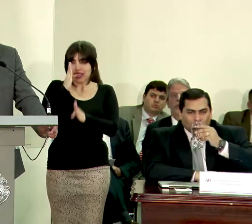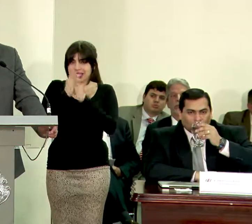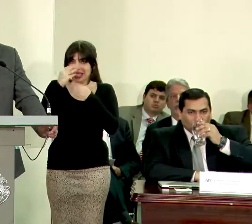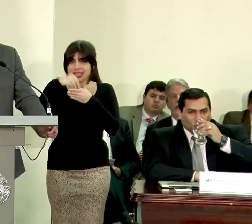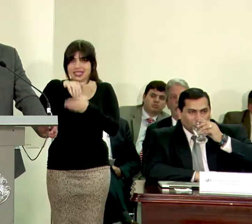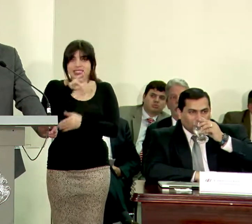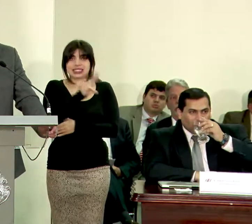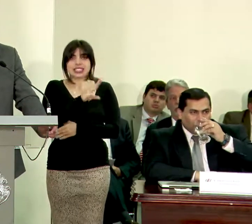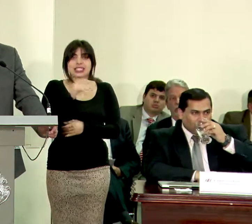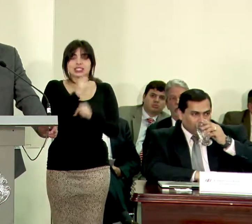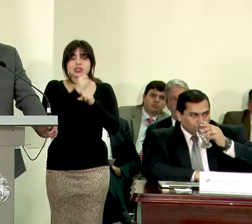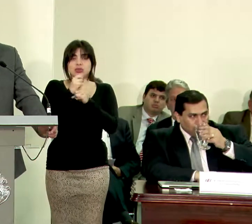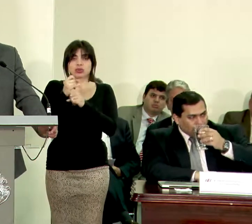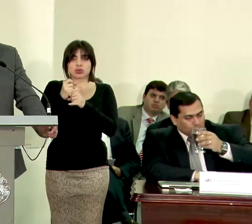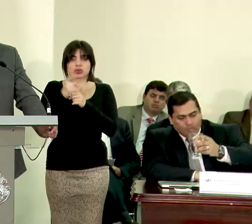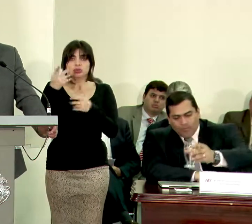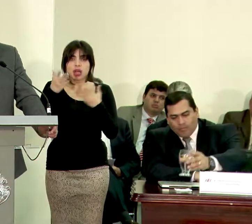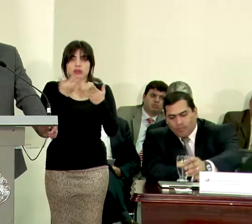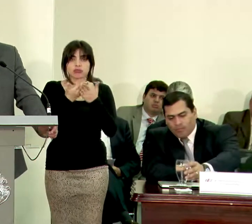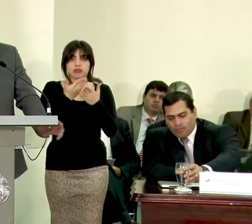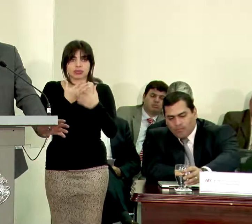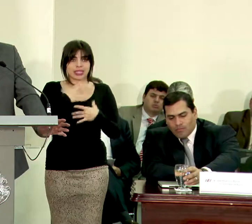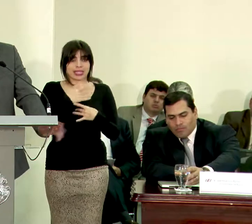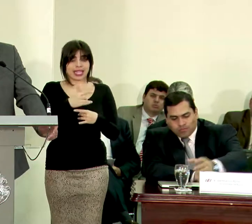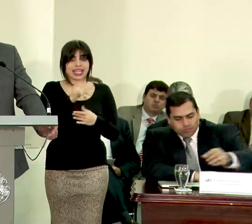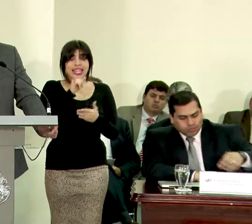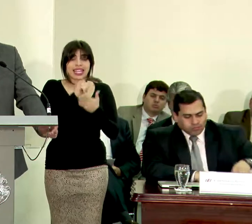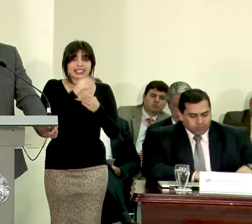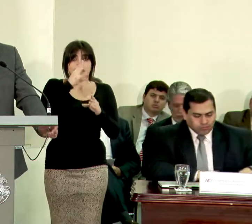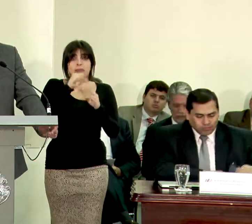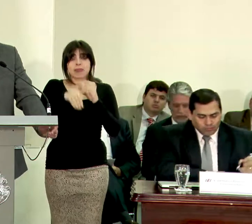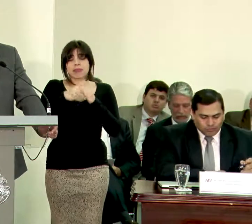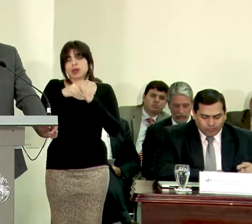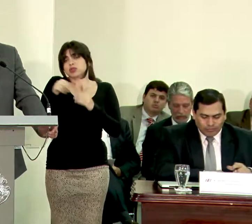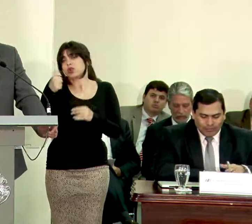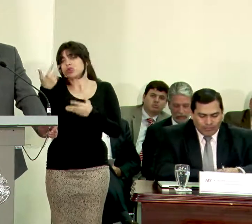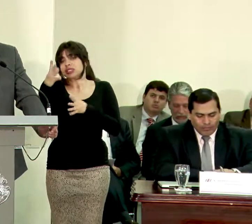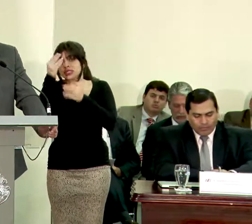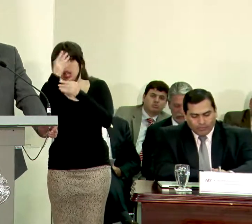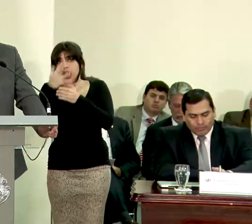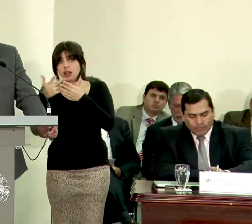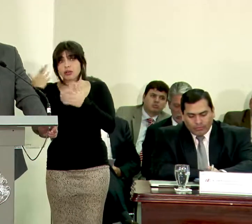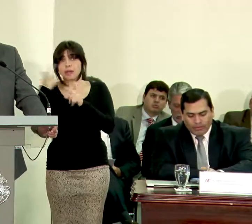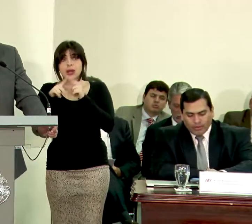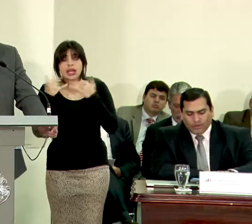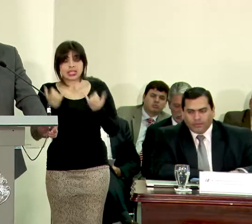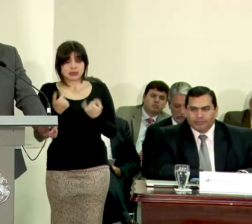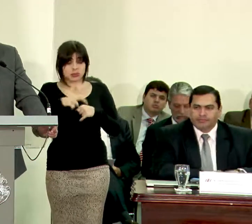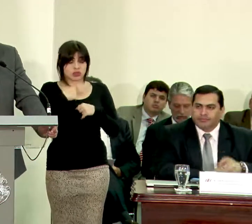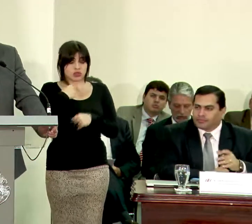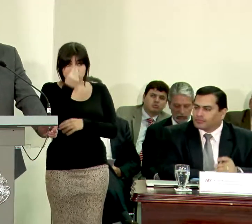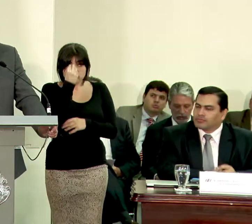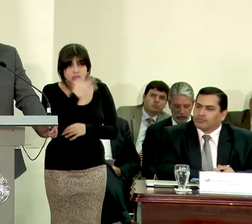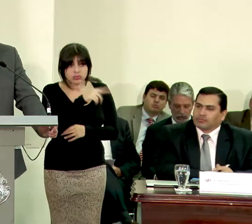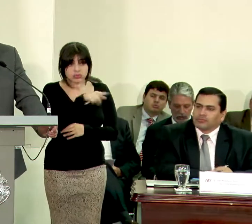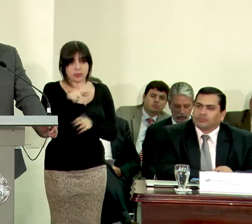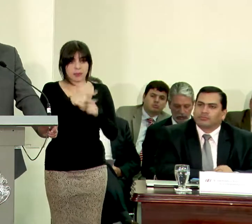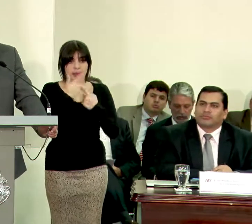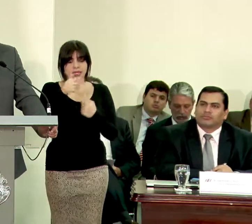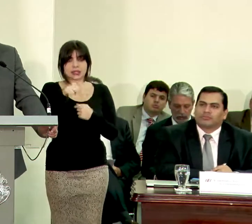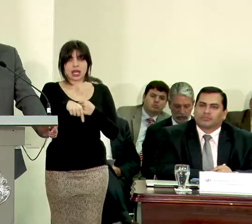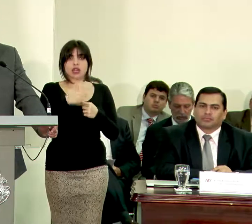entidades financieras que mostraron su interés. Esas y las otras que hemos ido anunciando, pero de momento las que nombré arrancan en